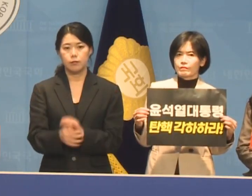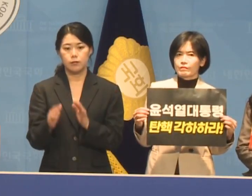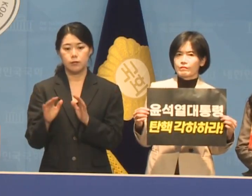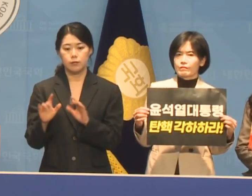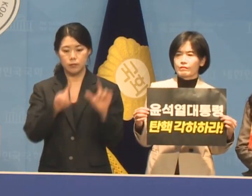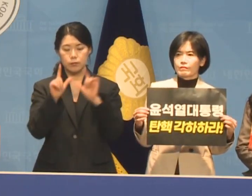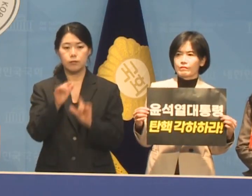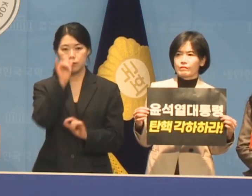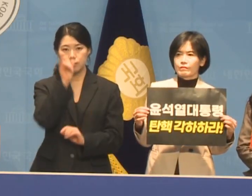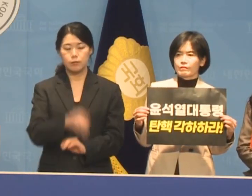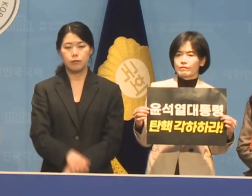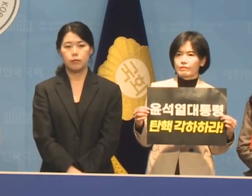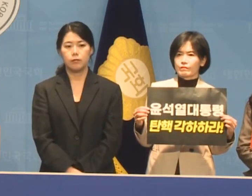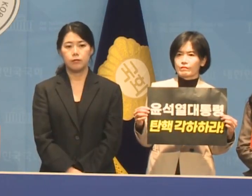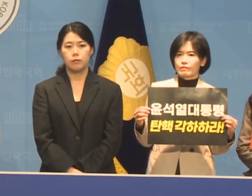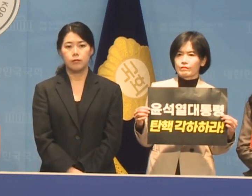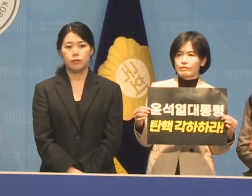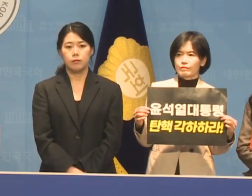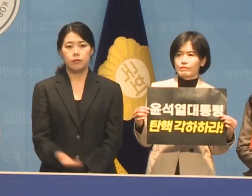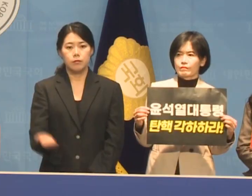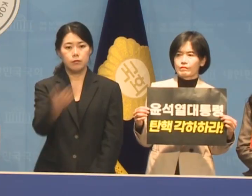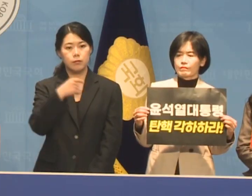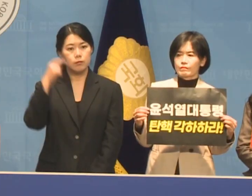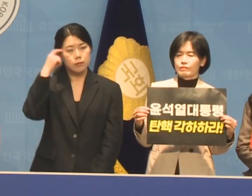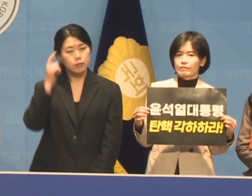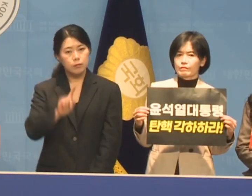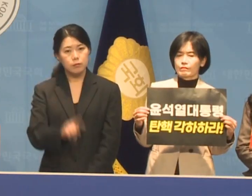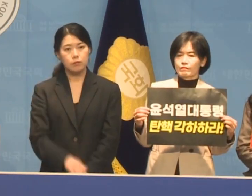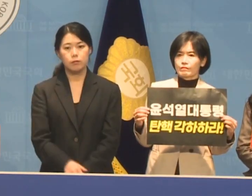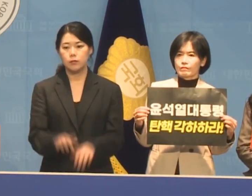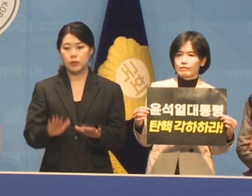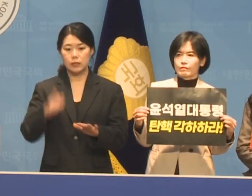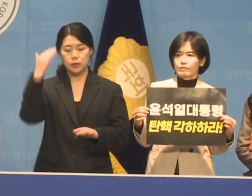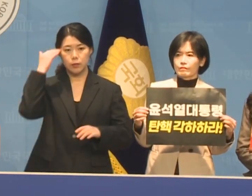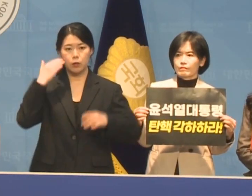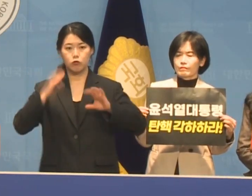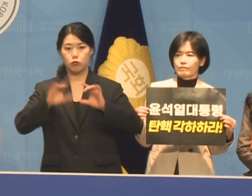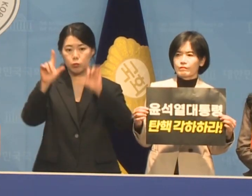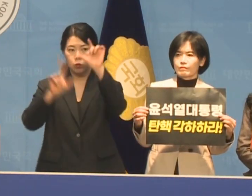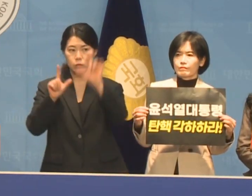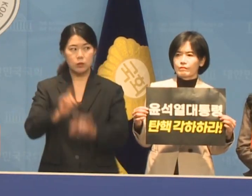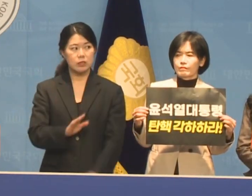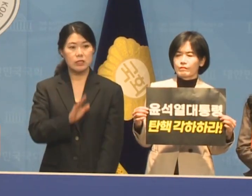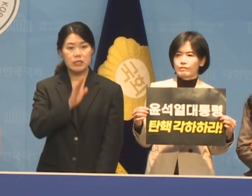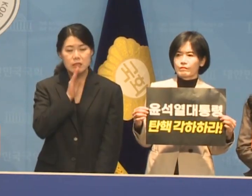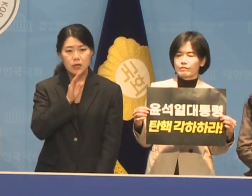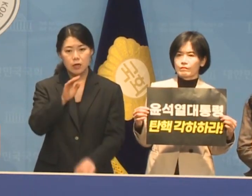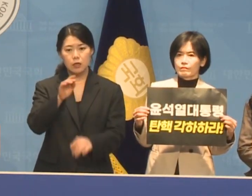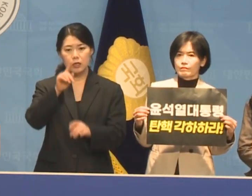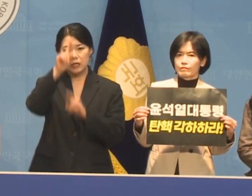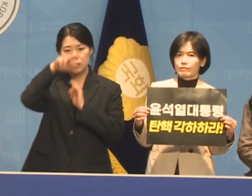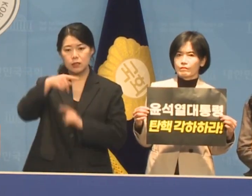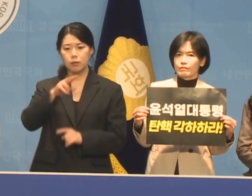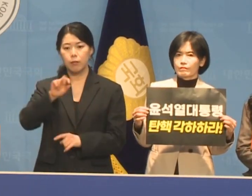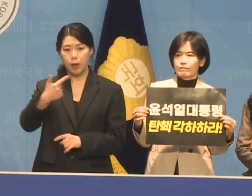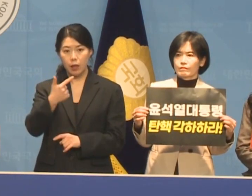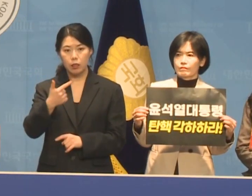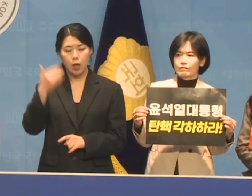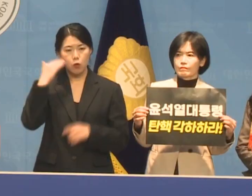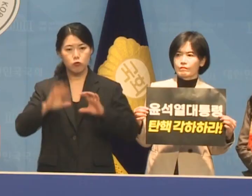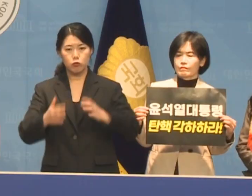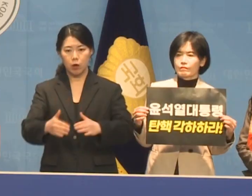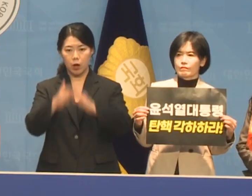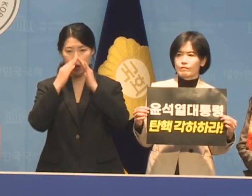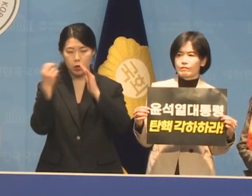이혜란입니다. 여러분은 어떻게 생각하십니까? 지금의 대한민국이 정말 이승만 건국 대통령이 건국하고 또